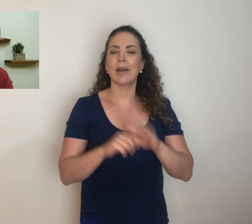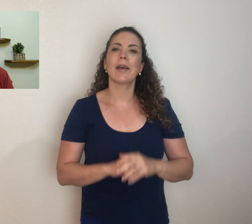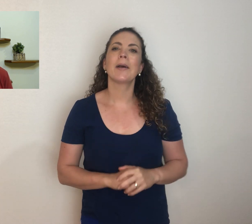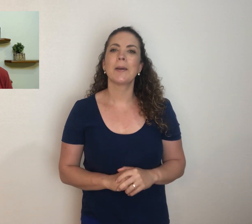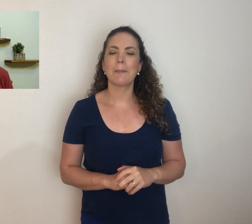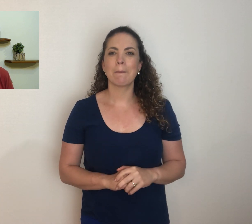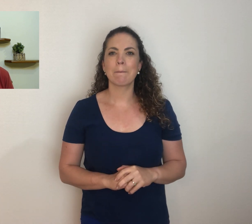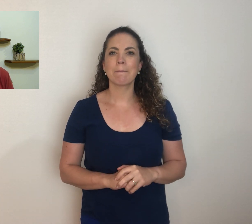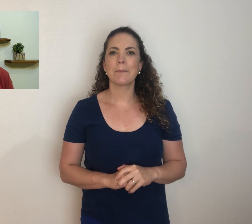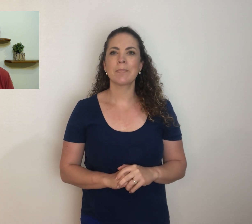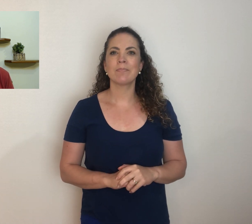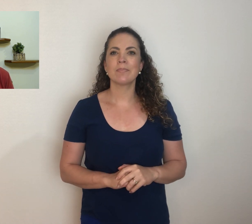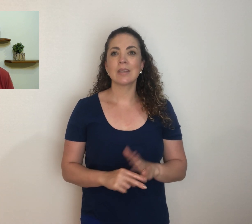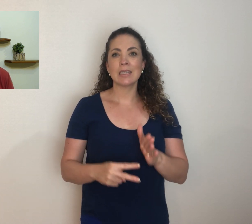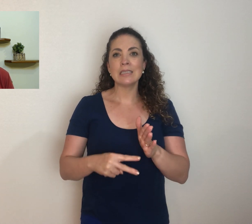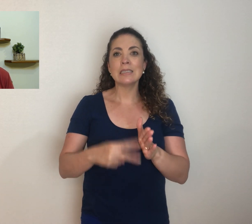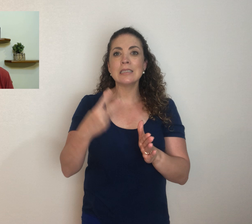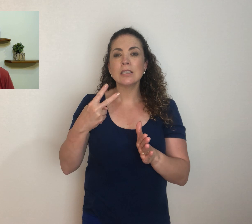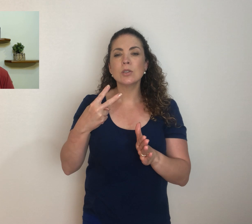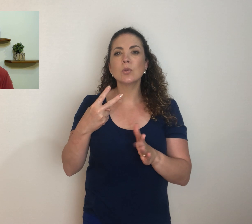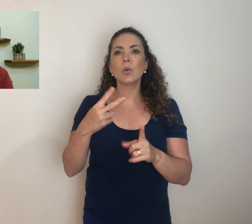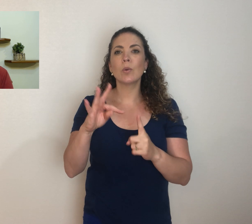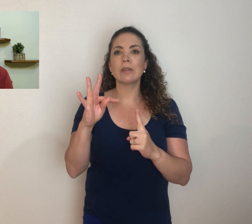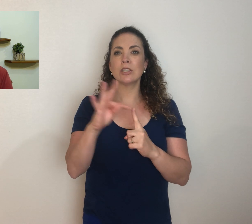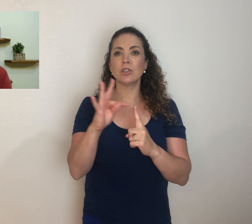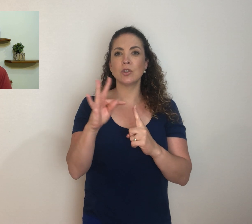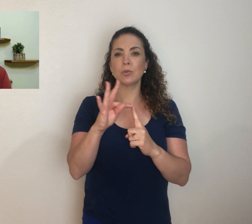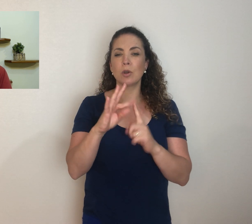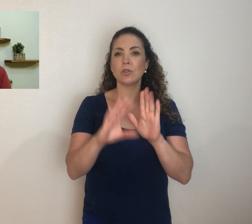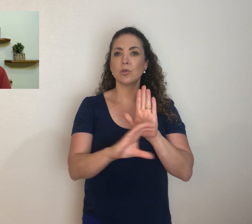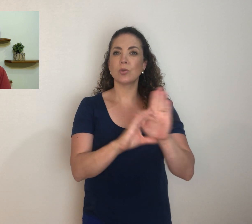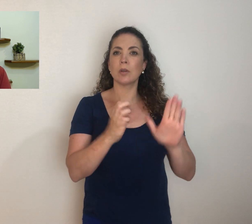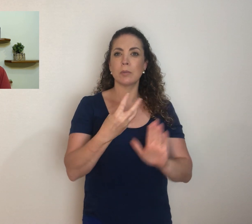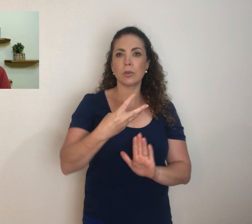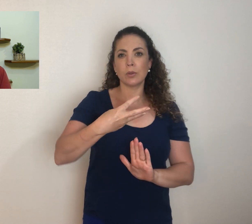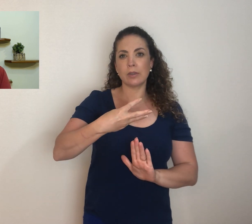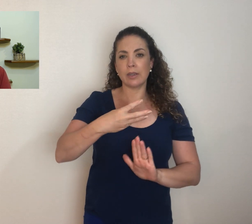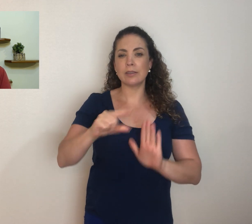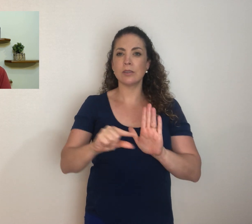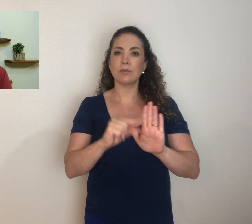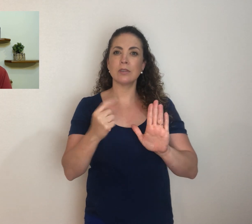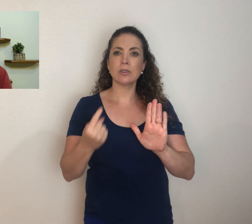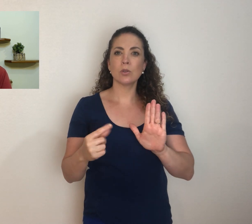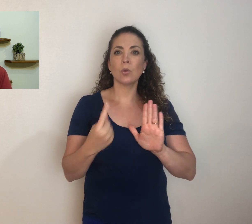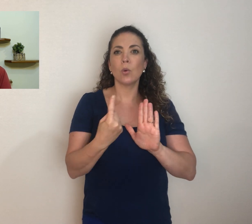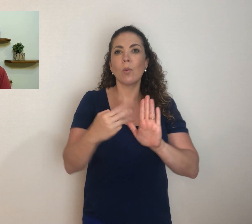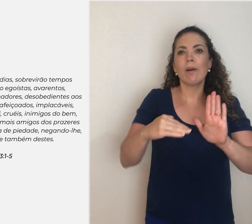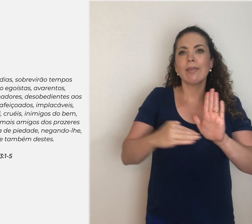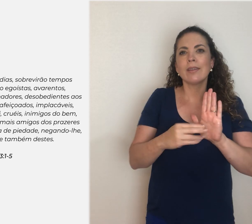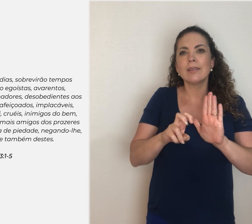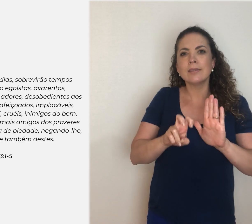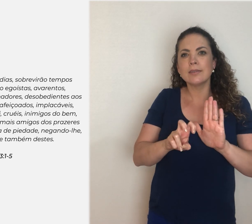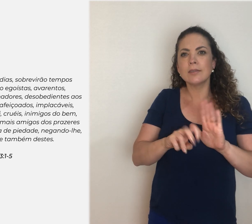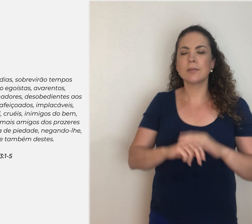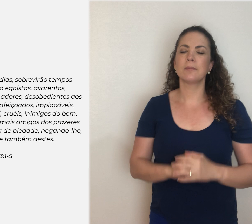é em 2 Timóteo, capítulo 3, versículo de 1 a 5.